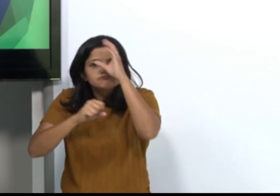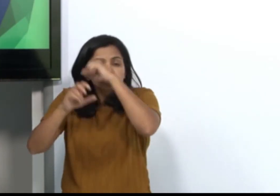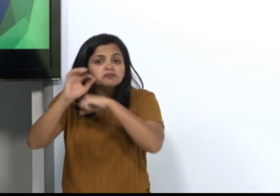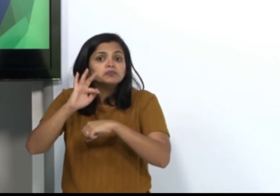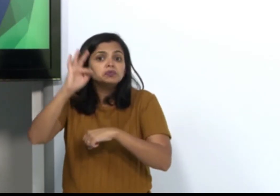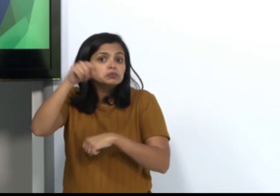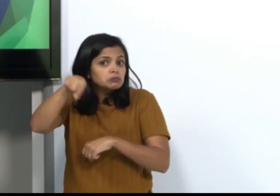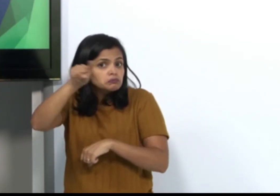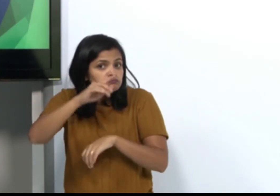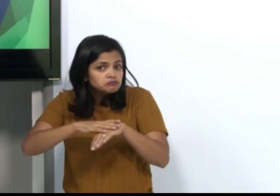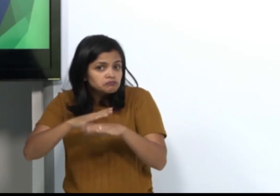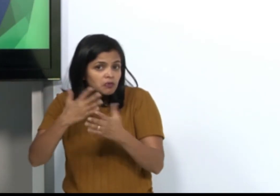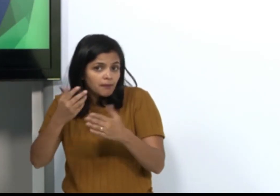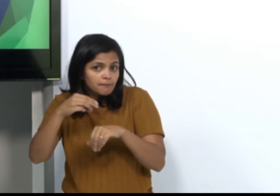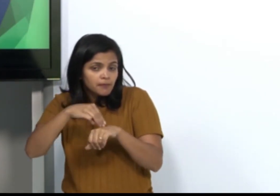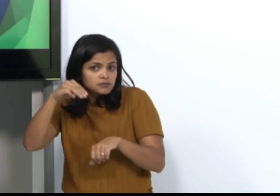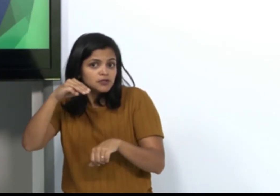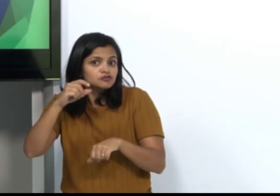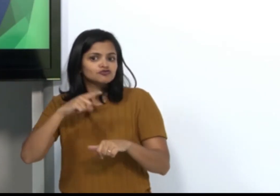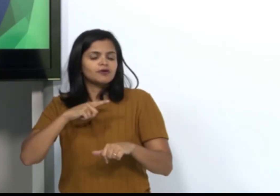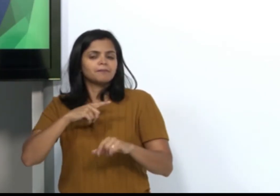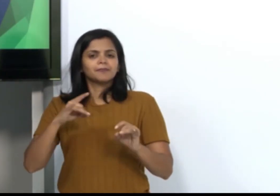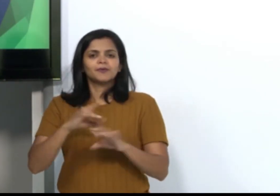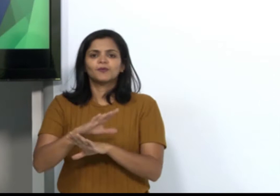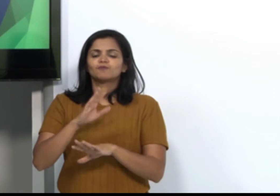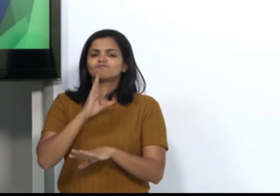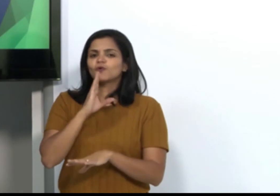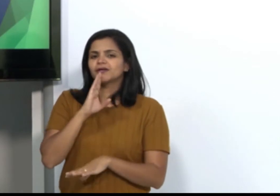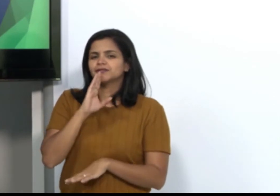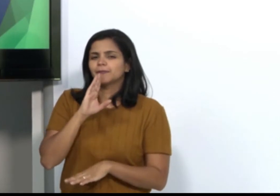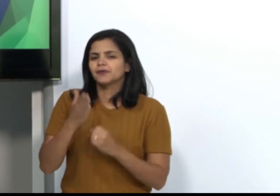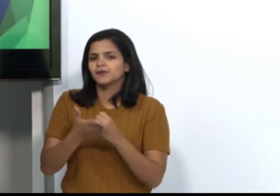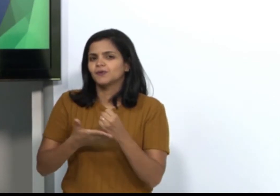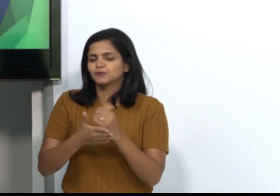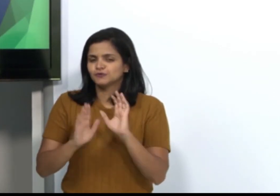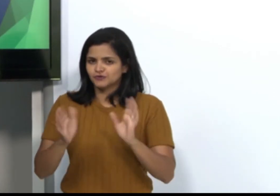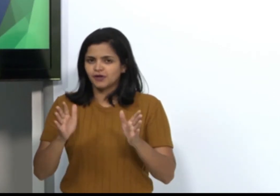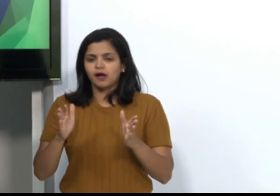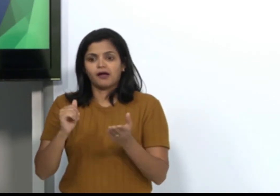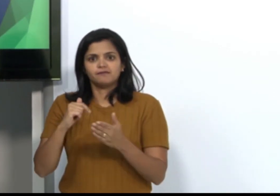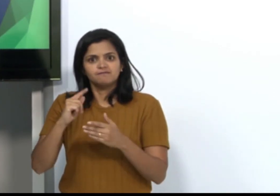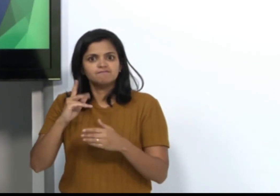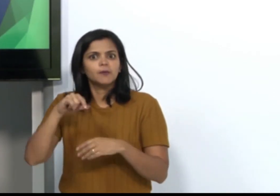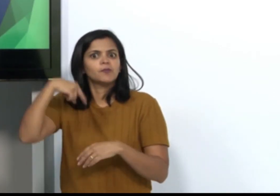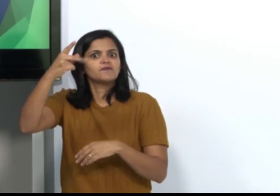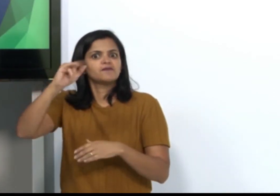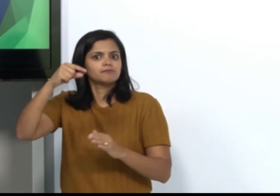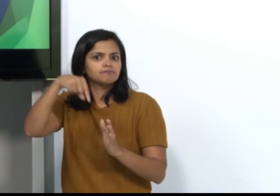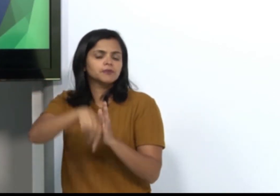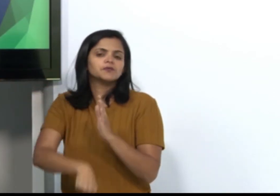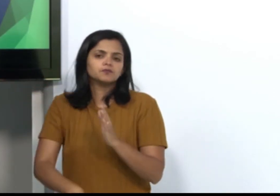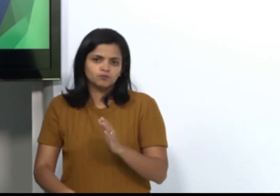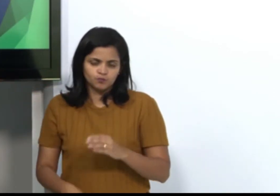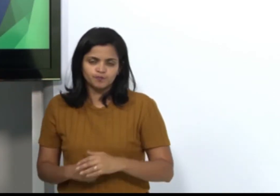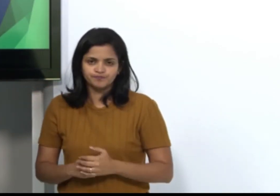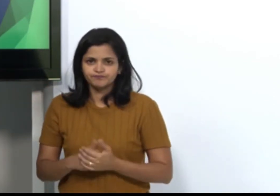No AVA já o colocamos e você vai poder aprender mais sobre isso, ok? Você vai conhecer um pouco mais sobre ele,